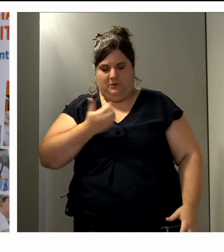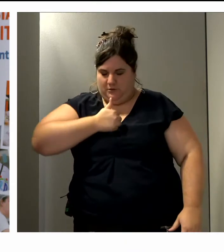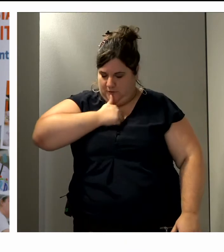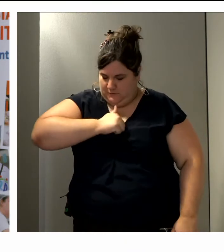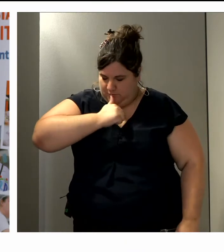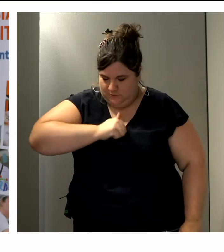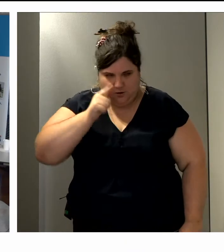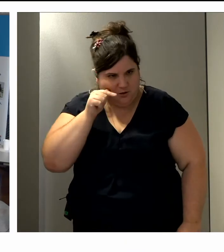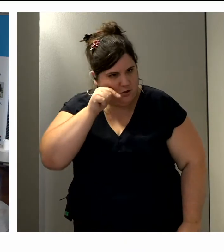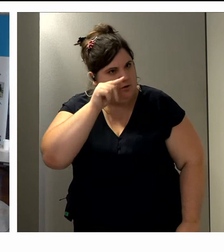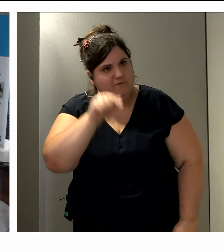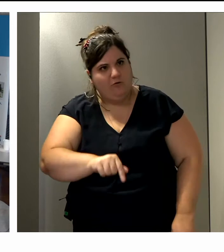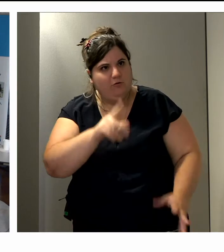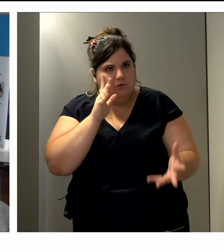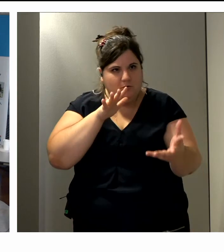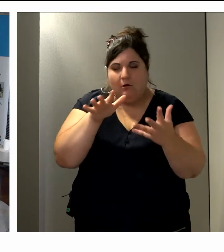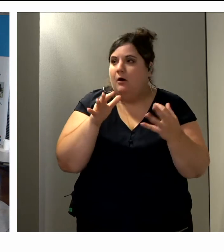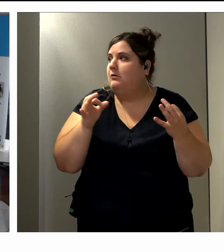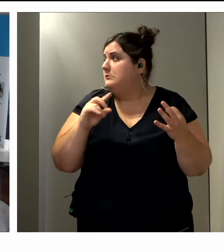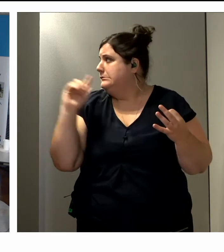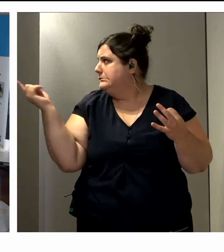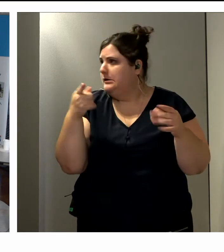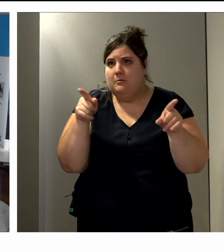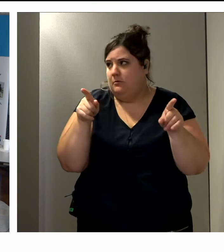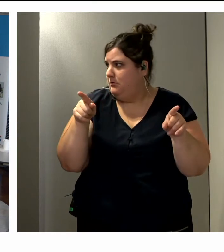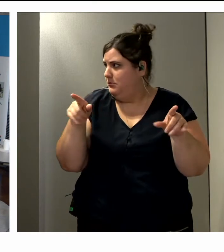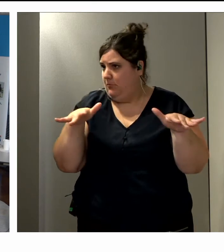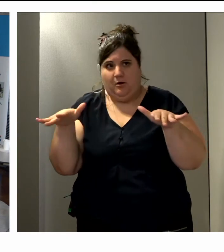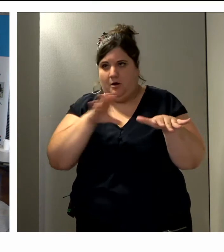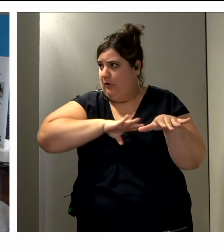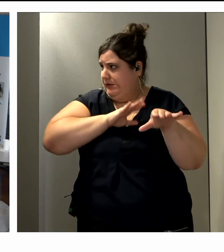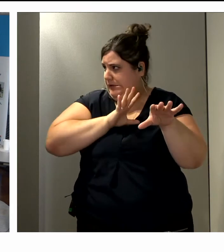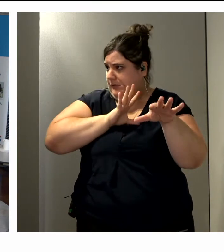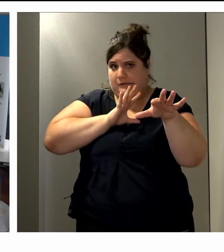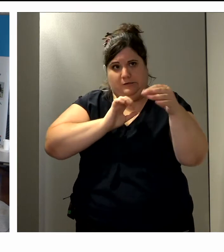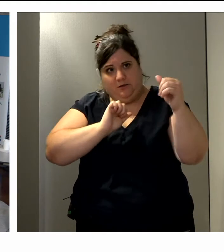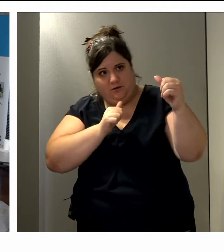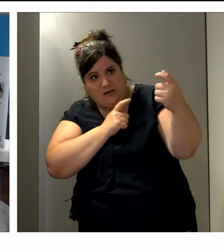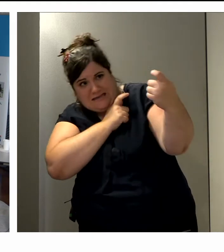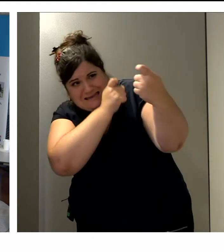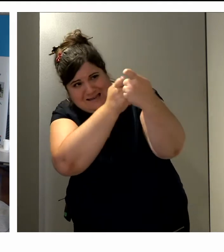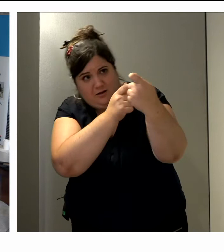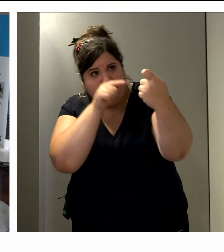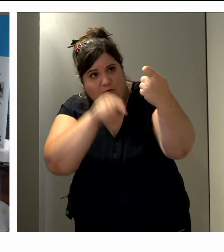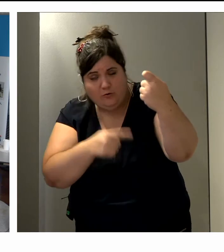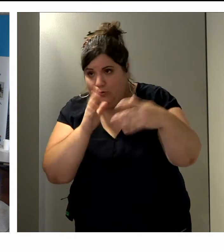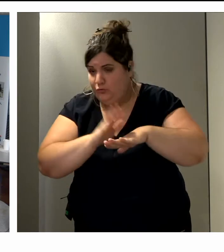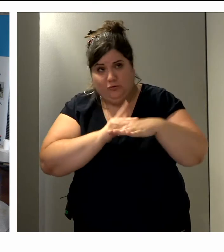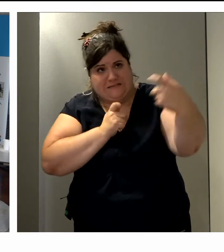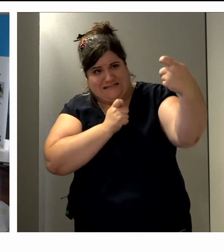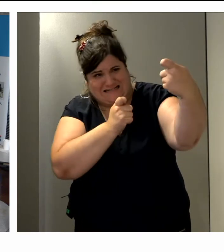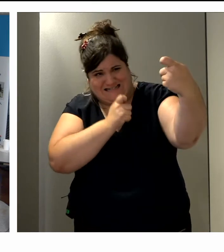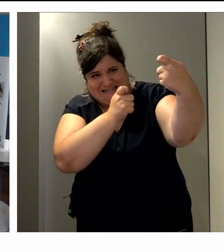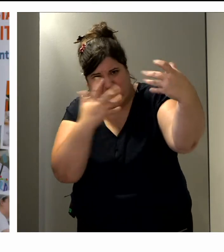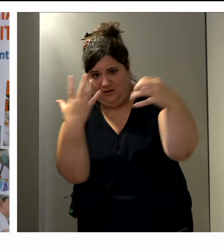face pour suivre comme les autres. Oh, tu ne peux pas. En fait, moi j'ai beaucoup compté